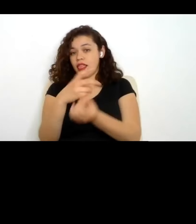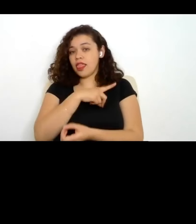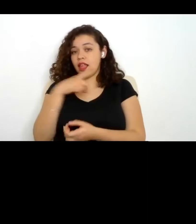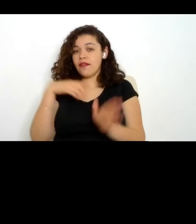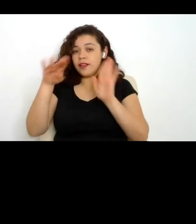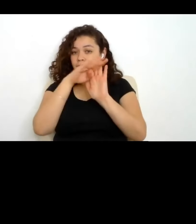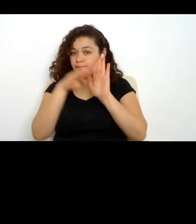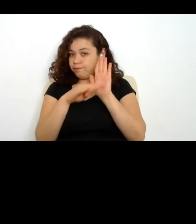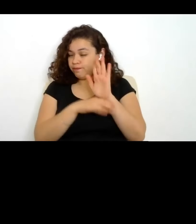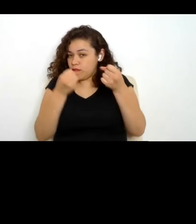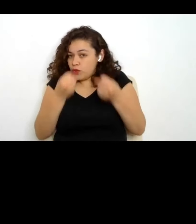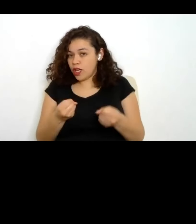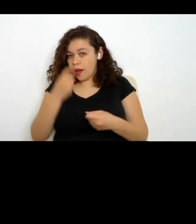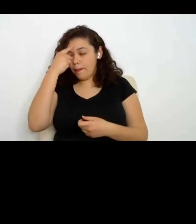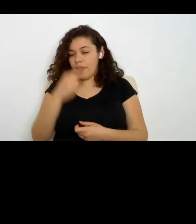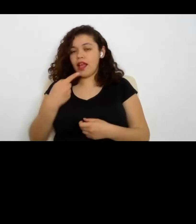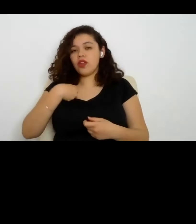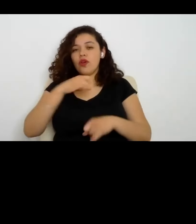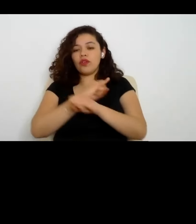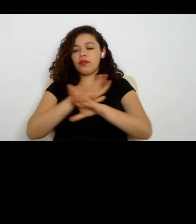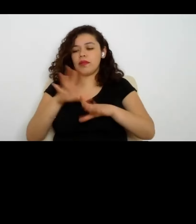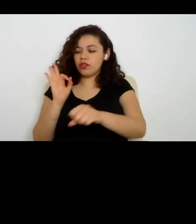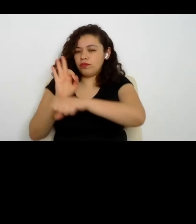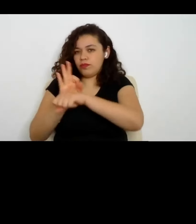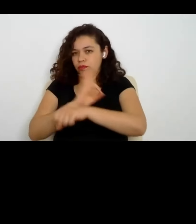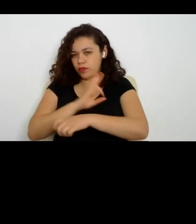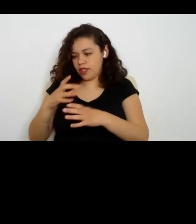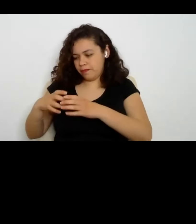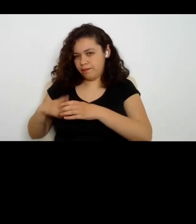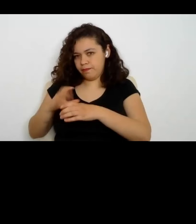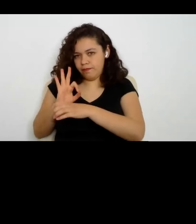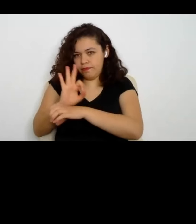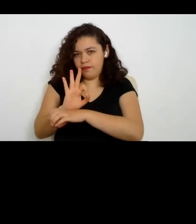de seguridad para proteger los datos personales de los titulares.